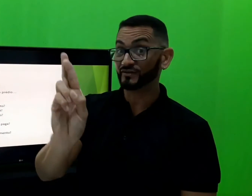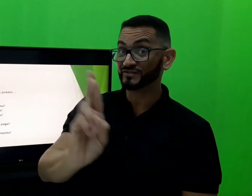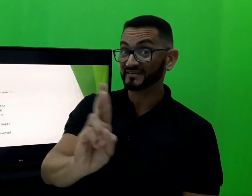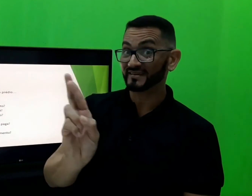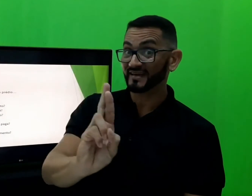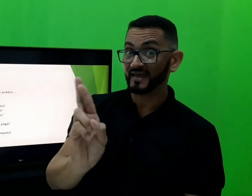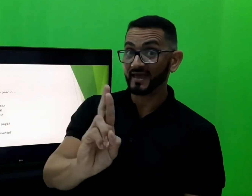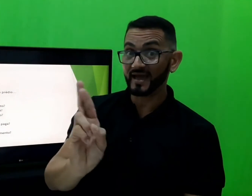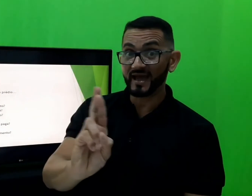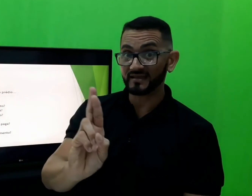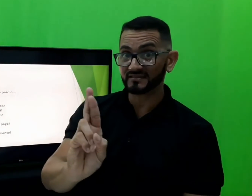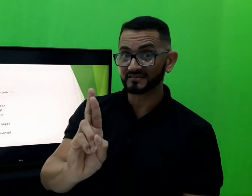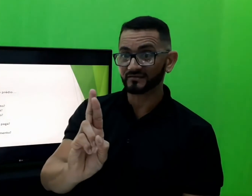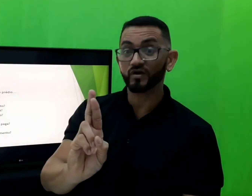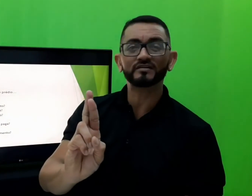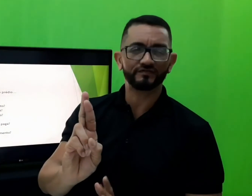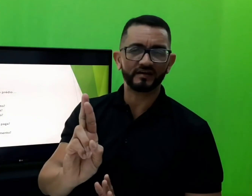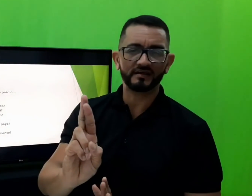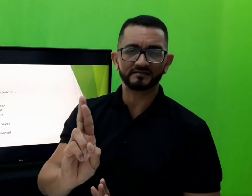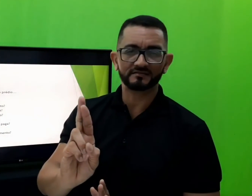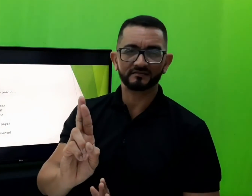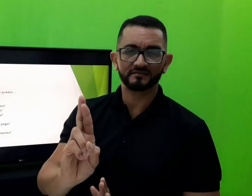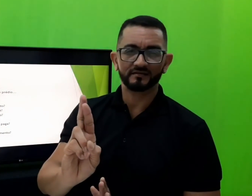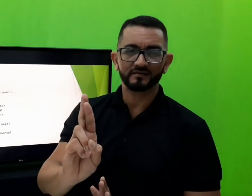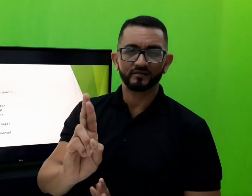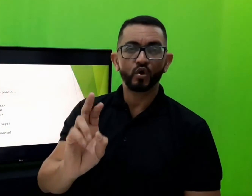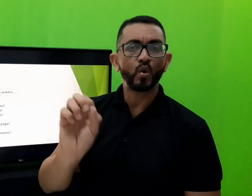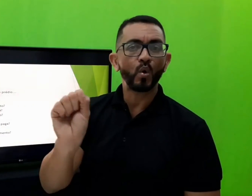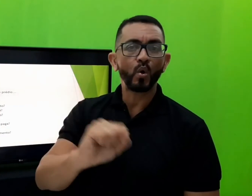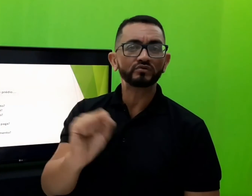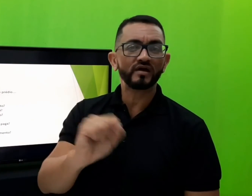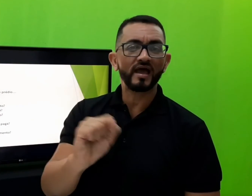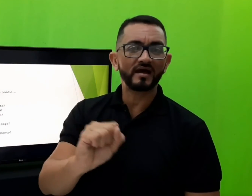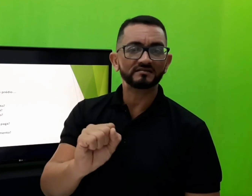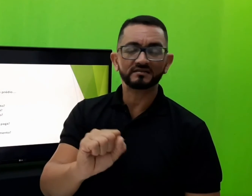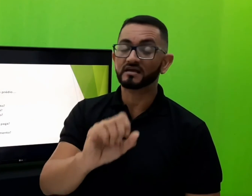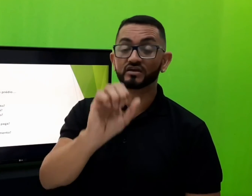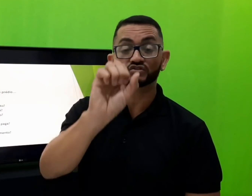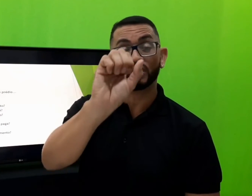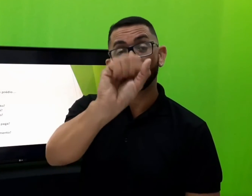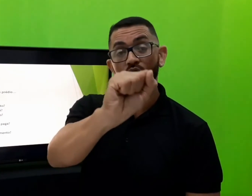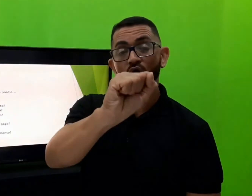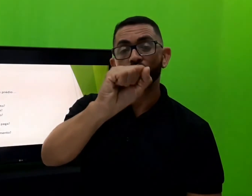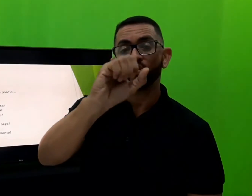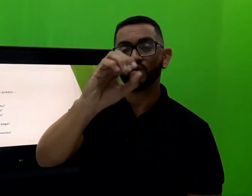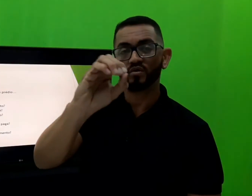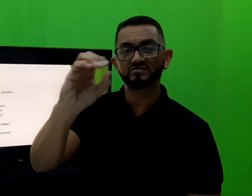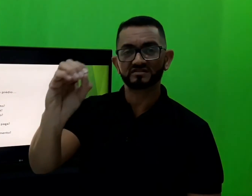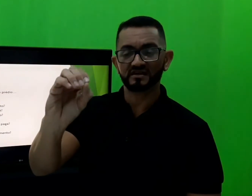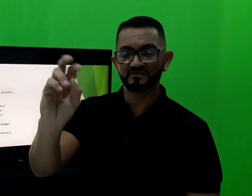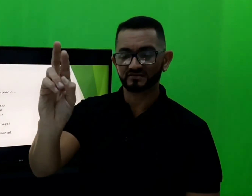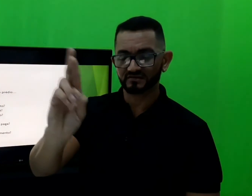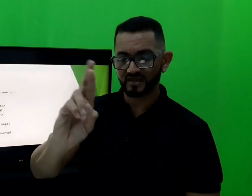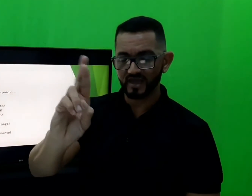R$800. Olha a diferença. R$8. E aqui é só R$800.